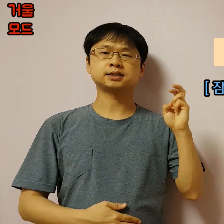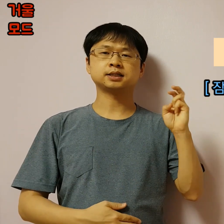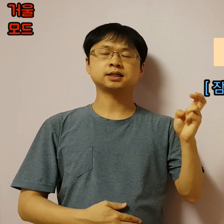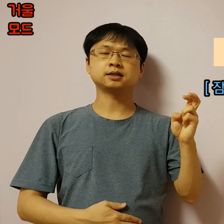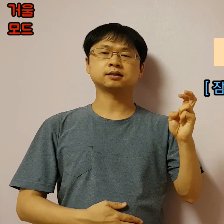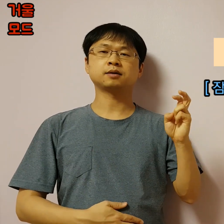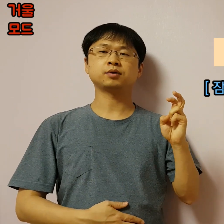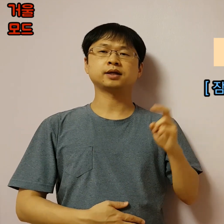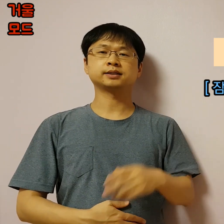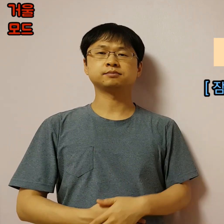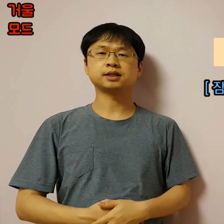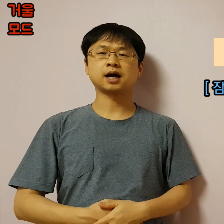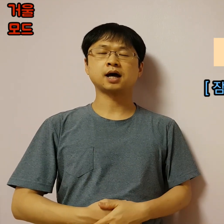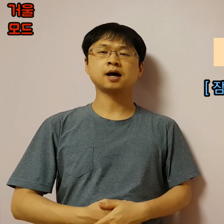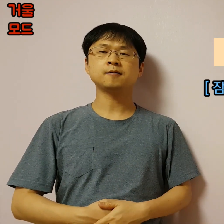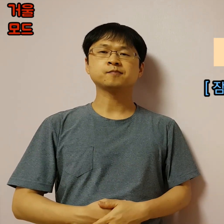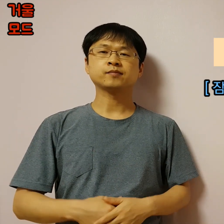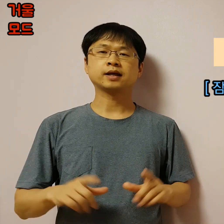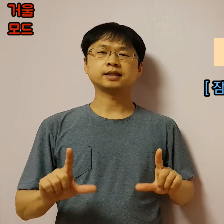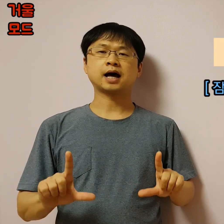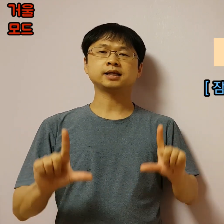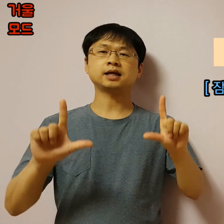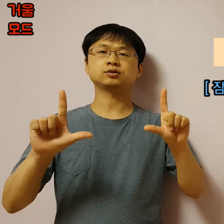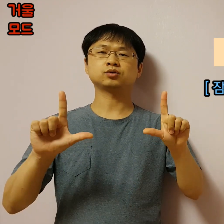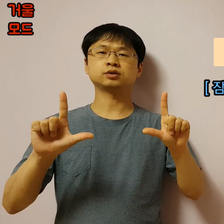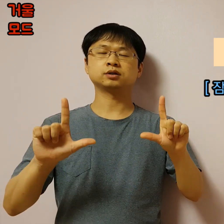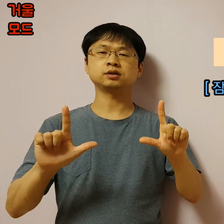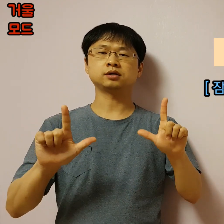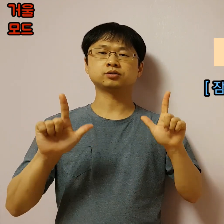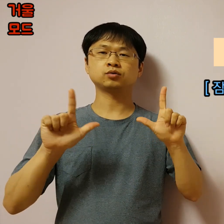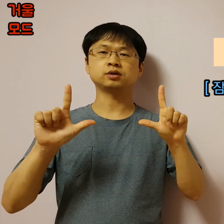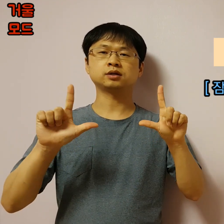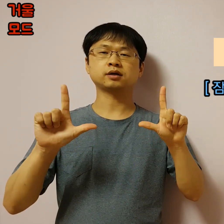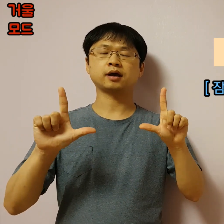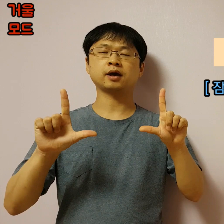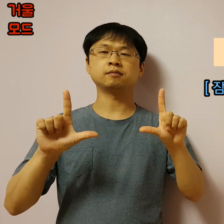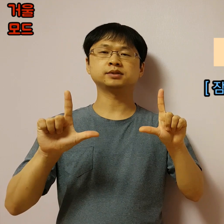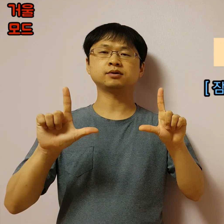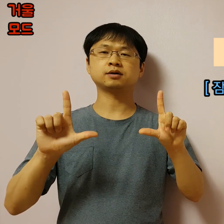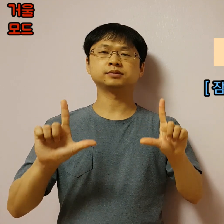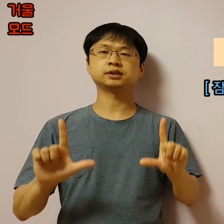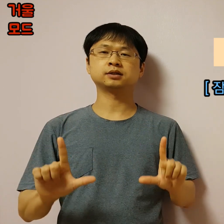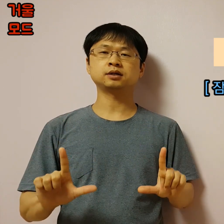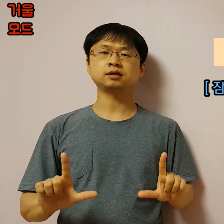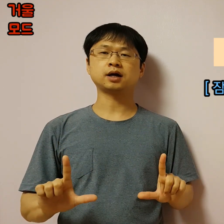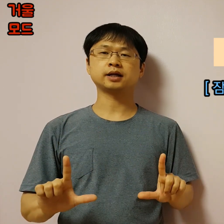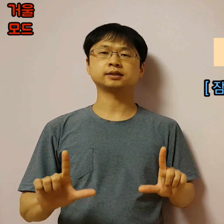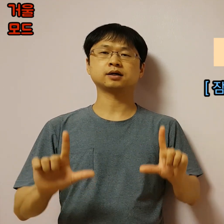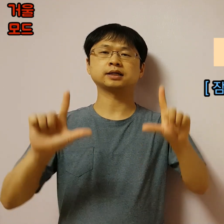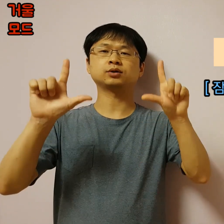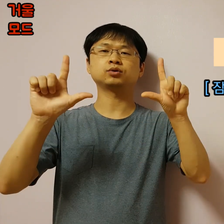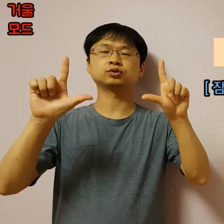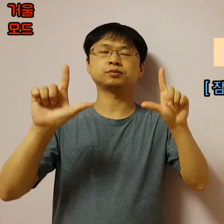많아지겠지 이렇게 표현하였습니다. 날이라는 수어는 손 이렇게 엄지와 검지를 아래에서 같이